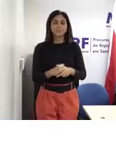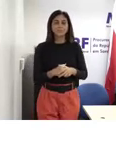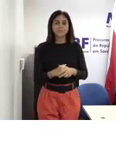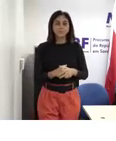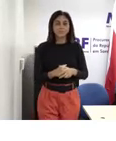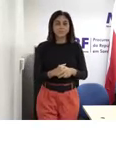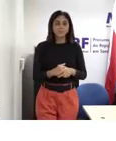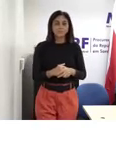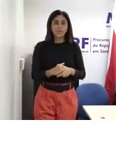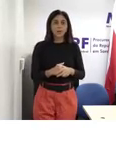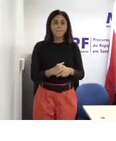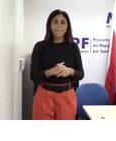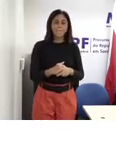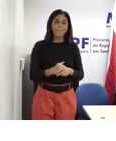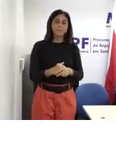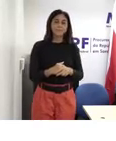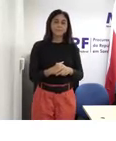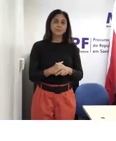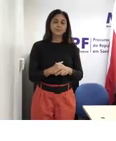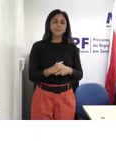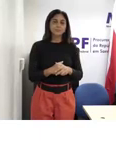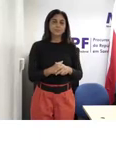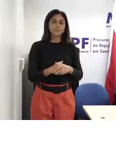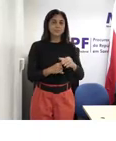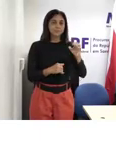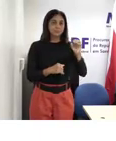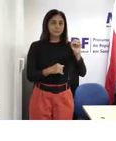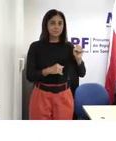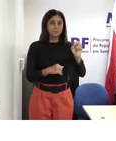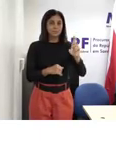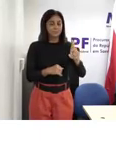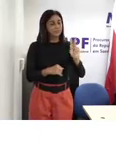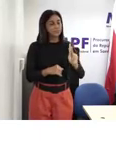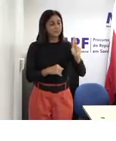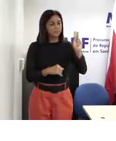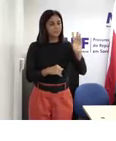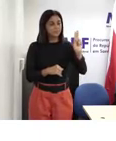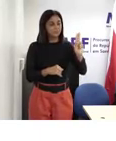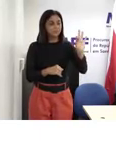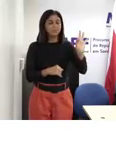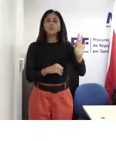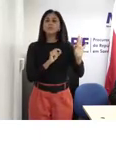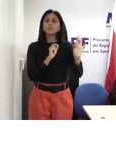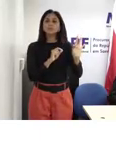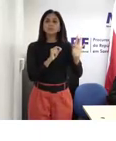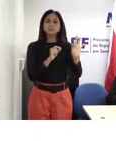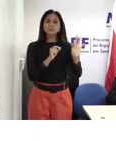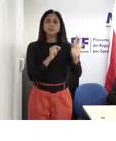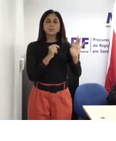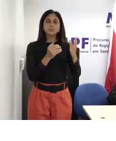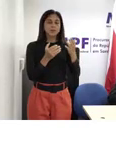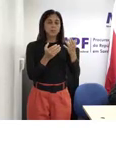e no orc tinha pouca discussão assim sobre moderação então sim